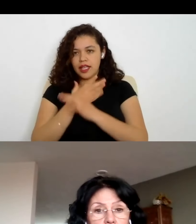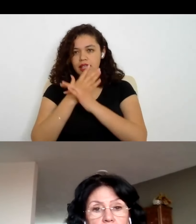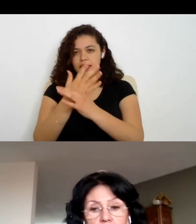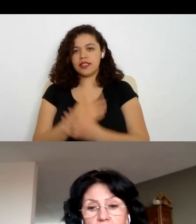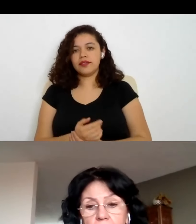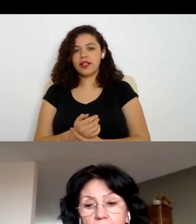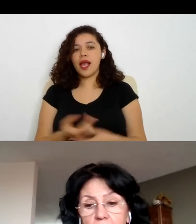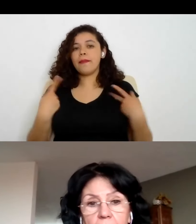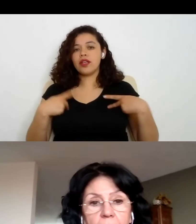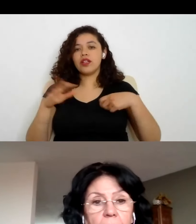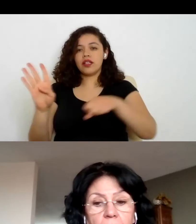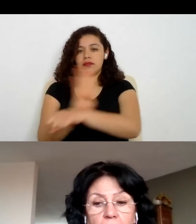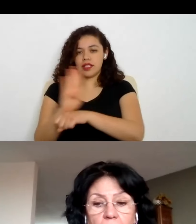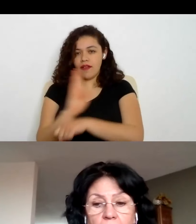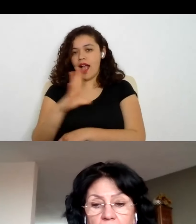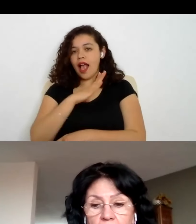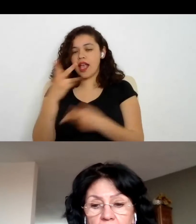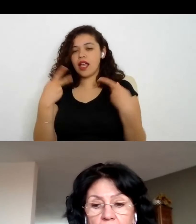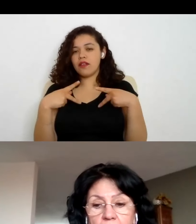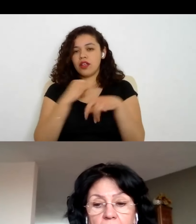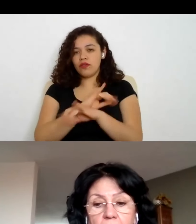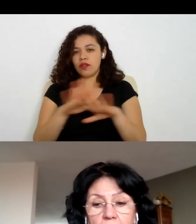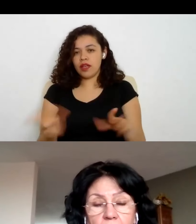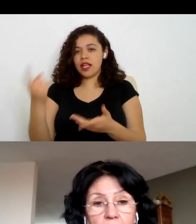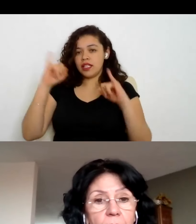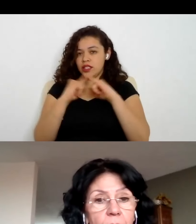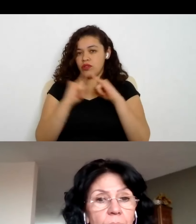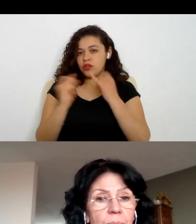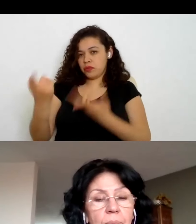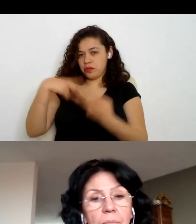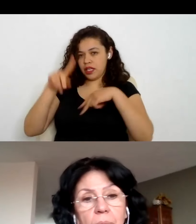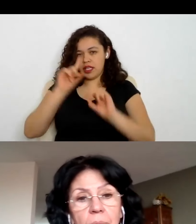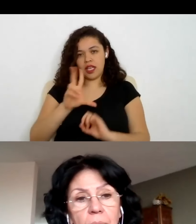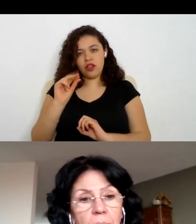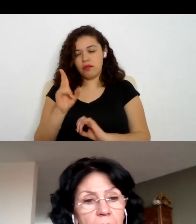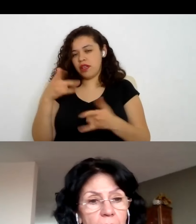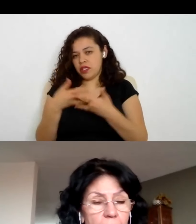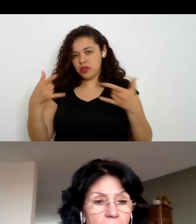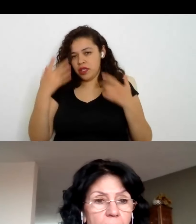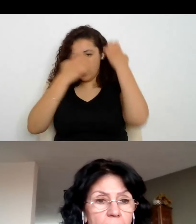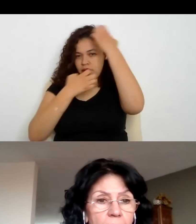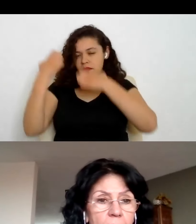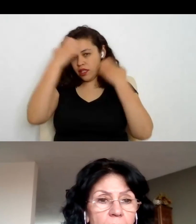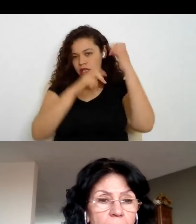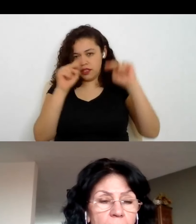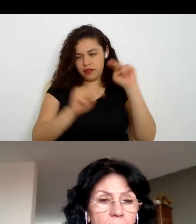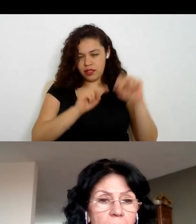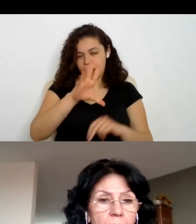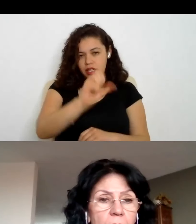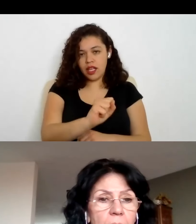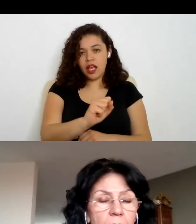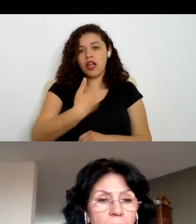los beneficiarios, si tenemos datos de personas que ya no están en la institución por cuestión de historial y evaluaciones de impacto, no